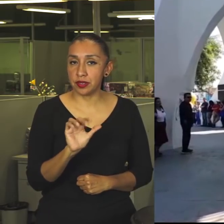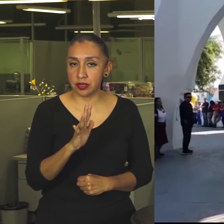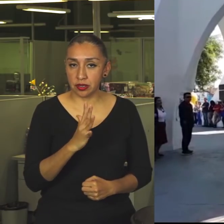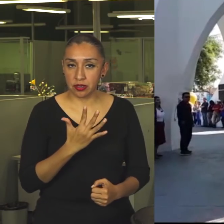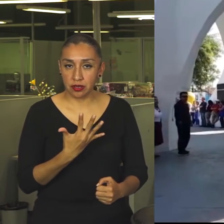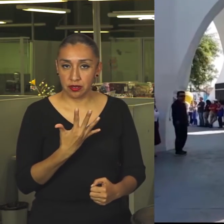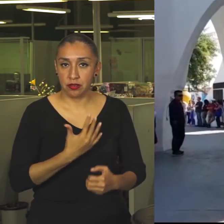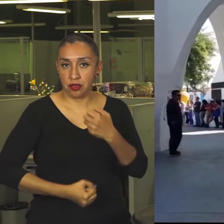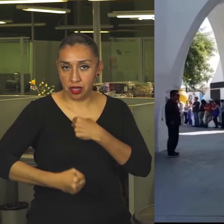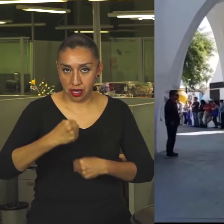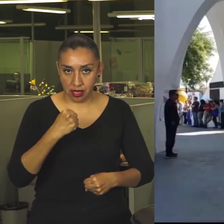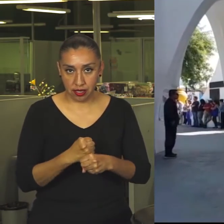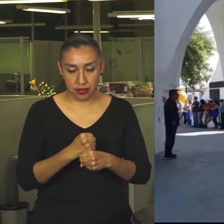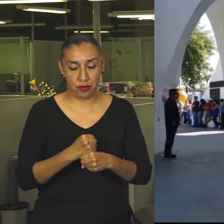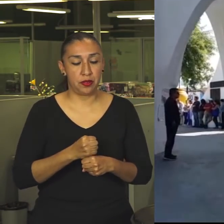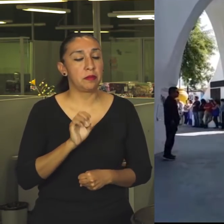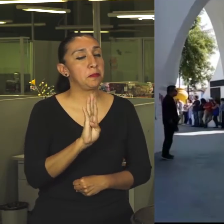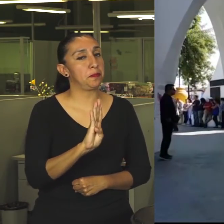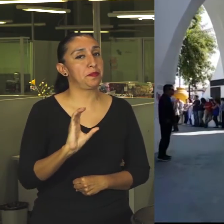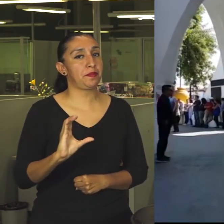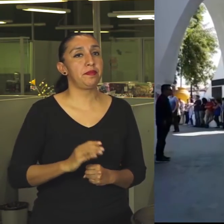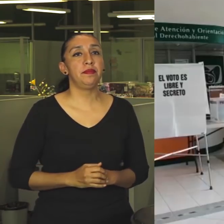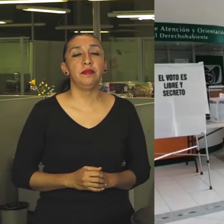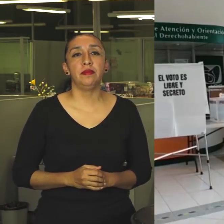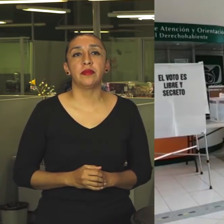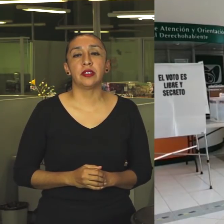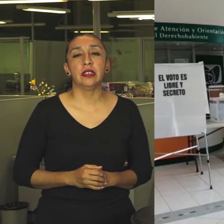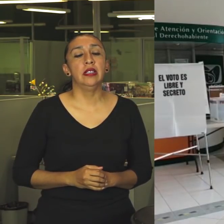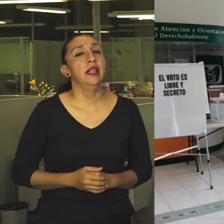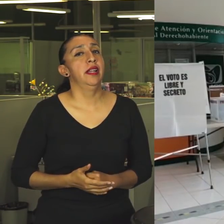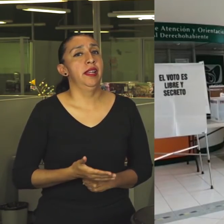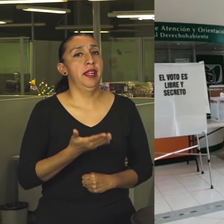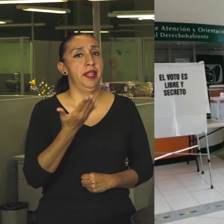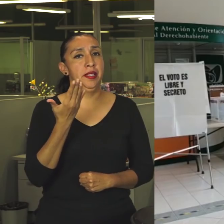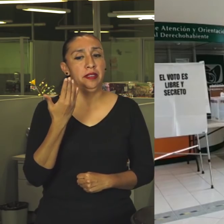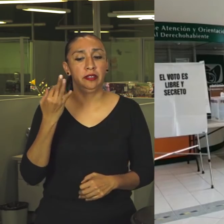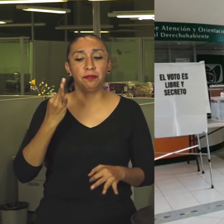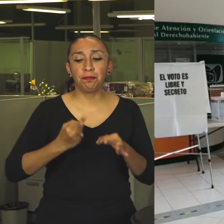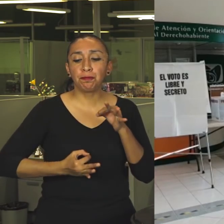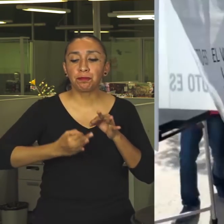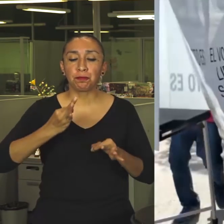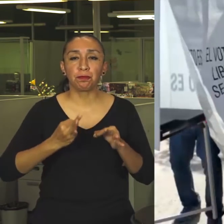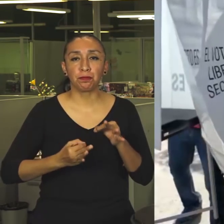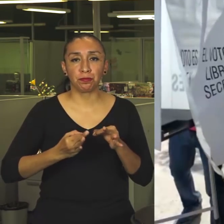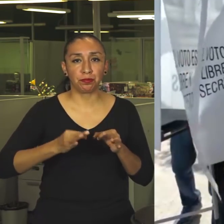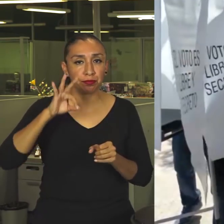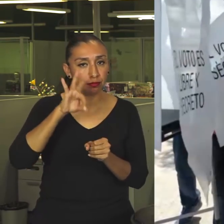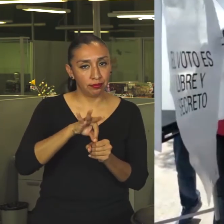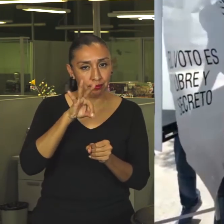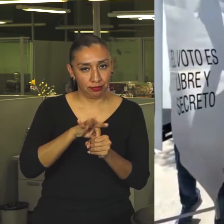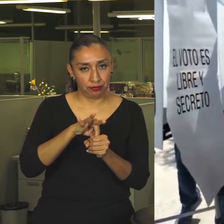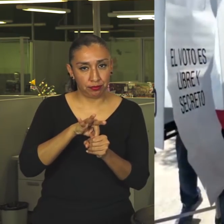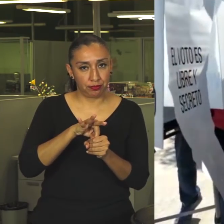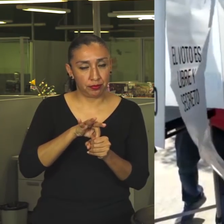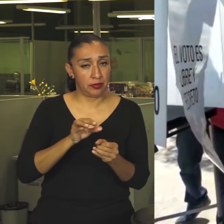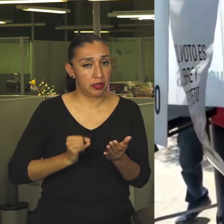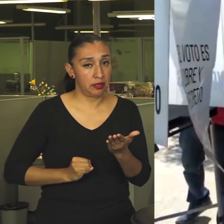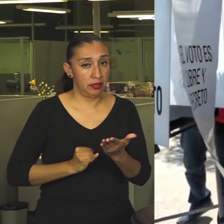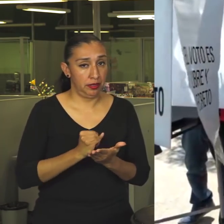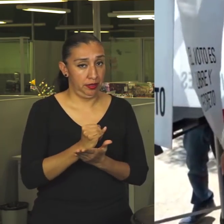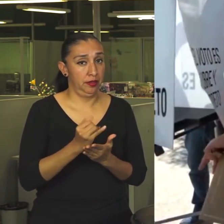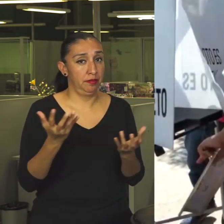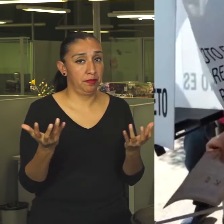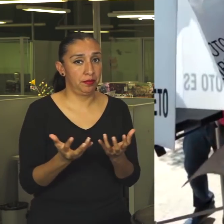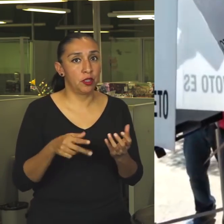aprobada la gubernatura de cinco años para baja california por el tribunal de justicia electoral los partidos acción nacional el pan